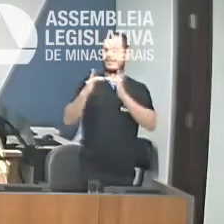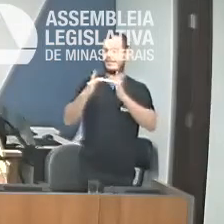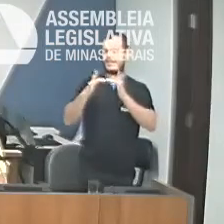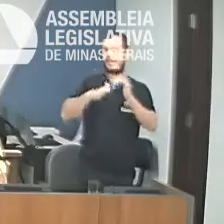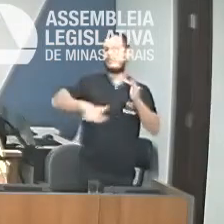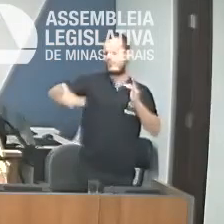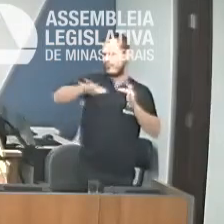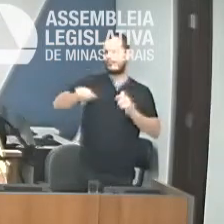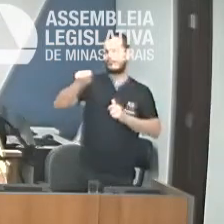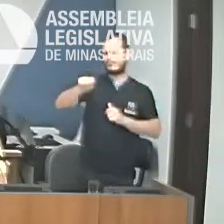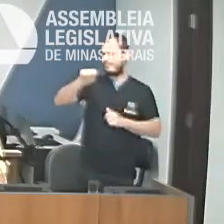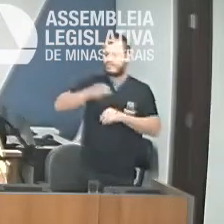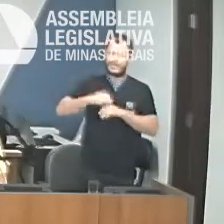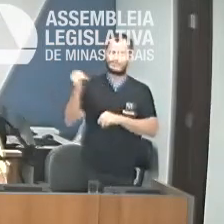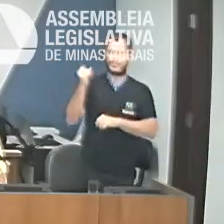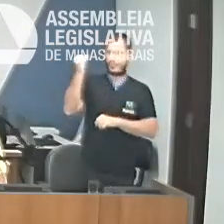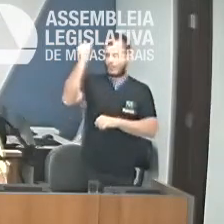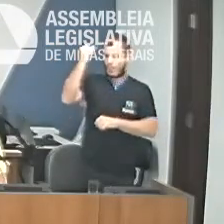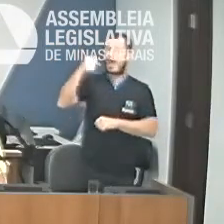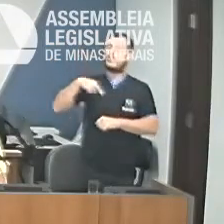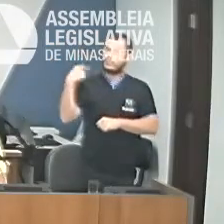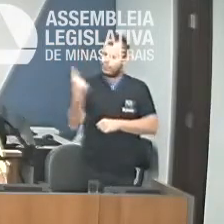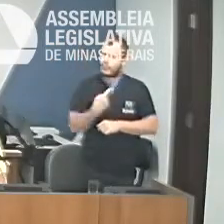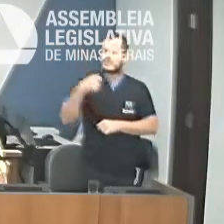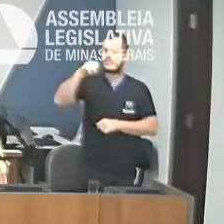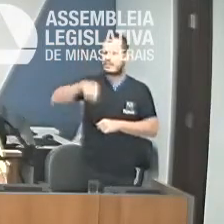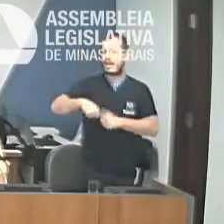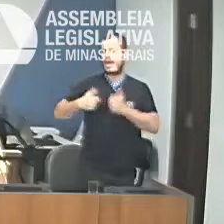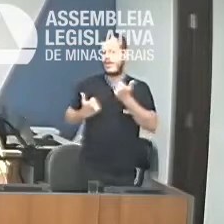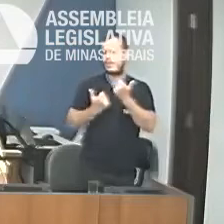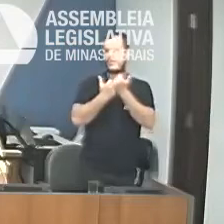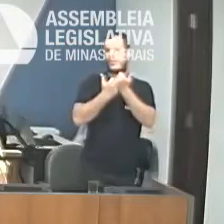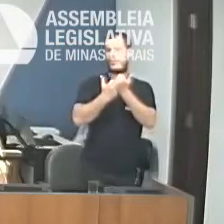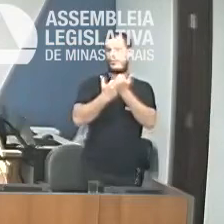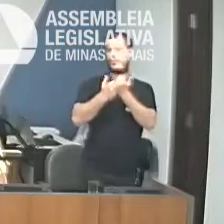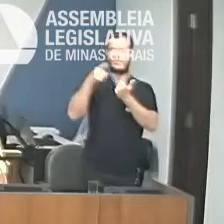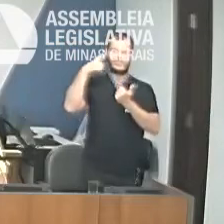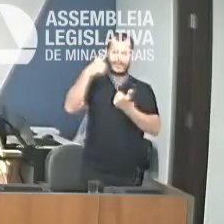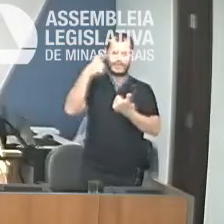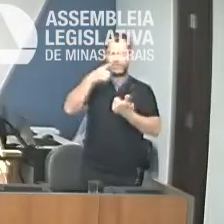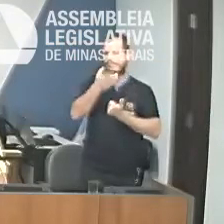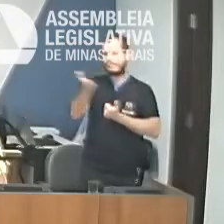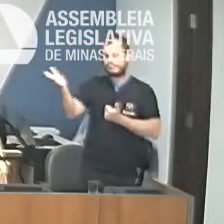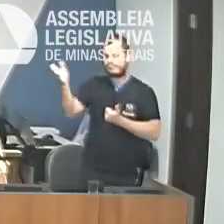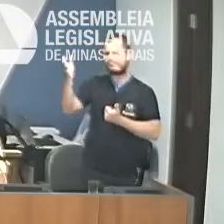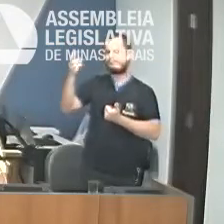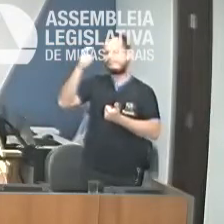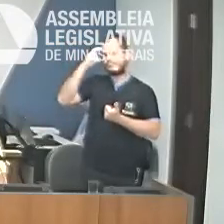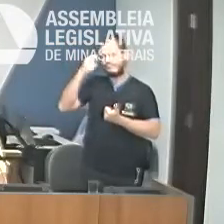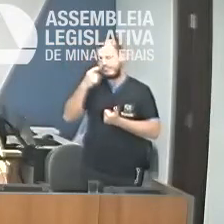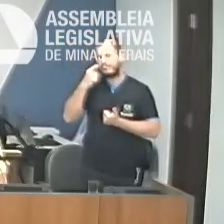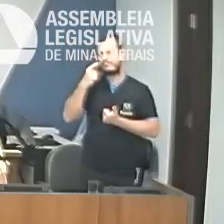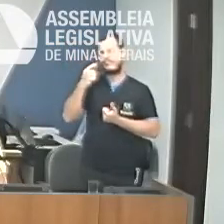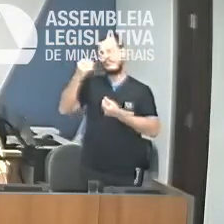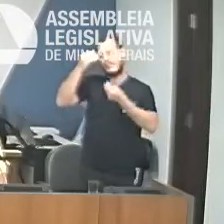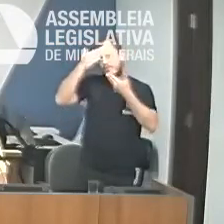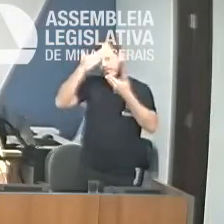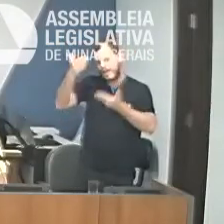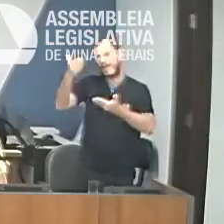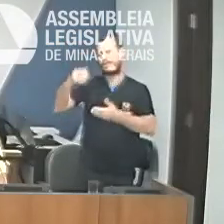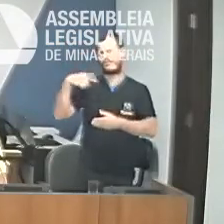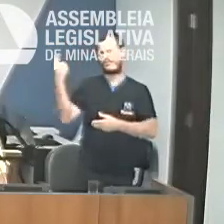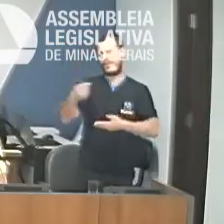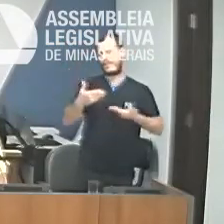luta constante eu tenho muito contato com surdo e com as associações eu apoio e eu